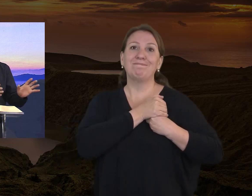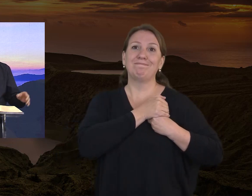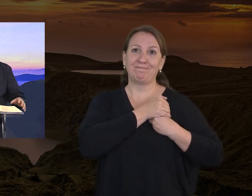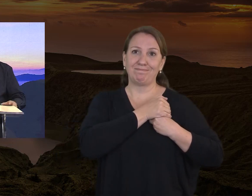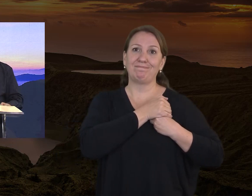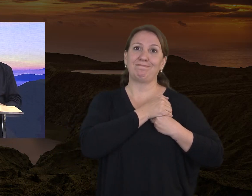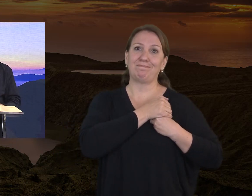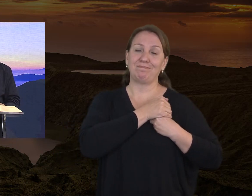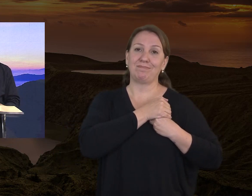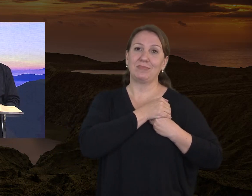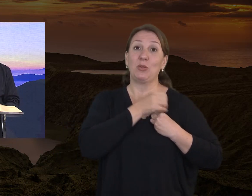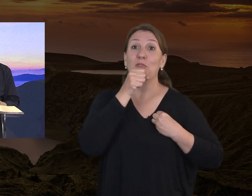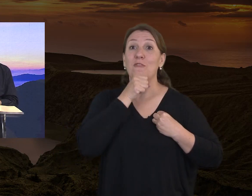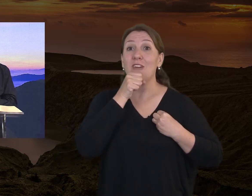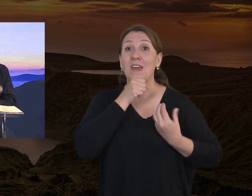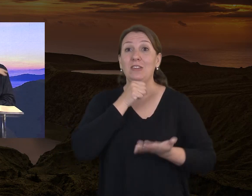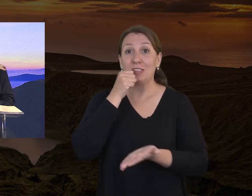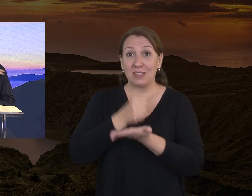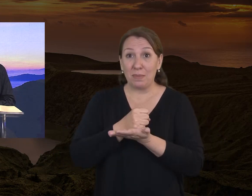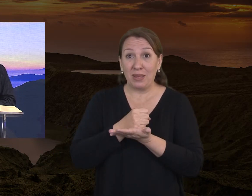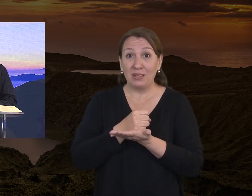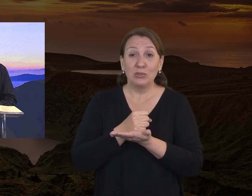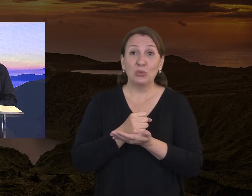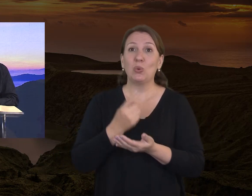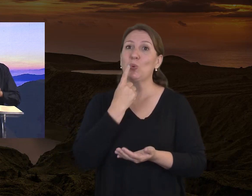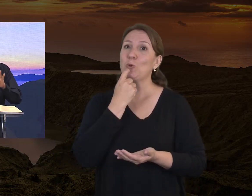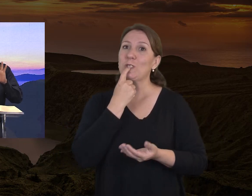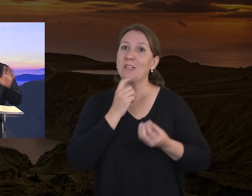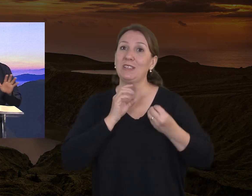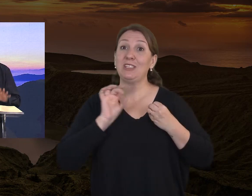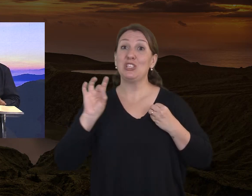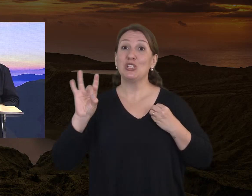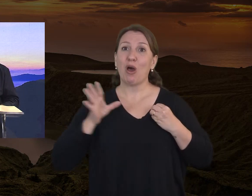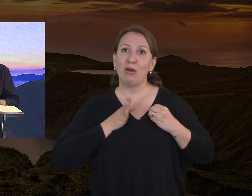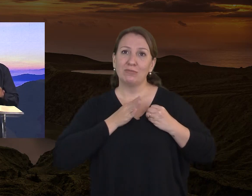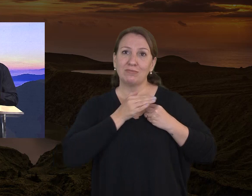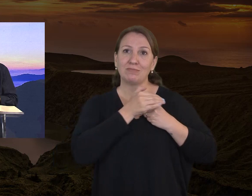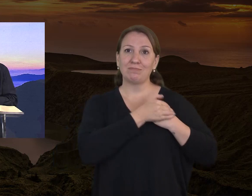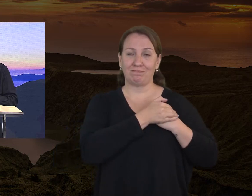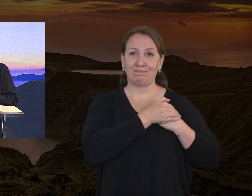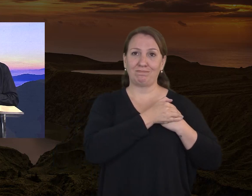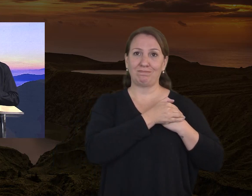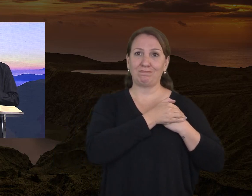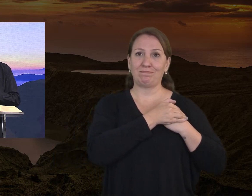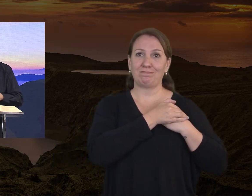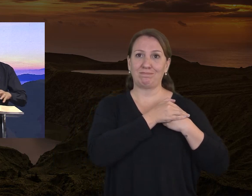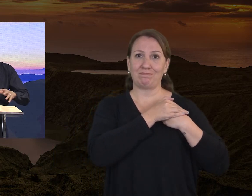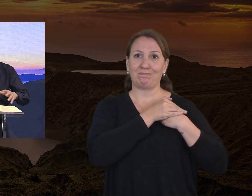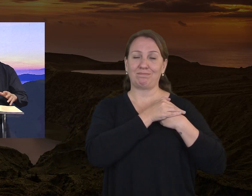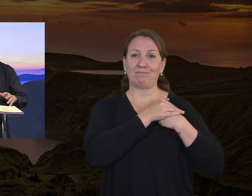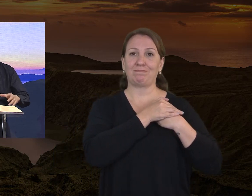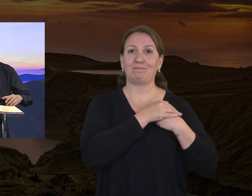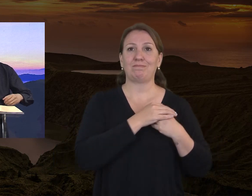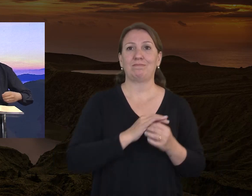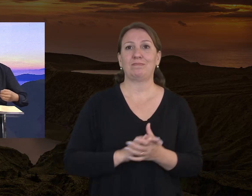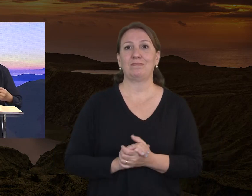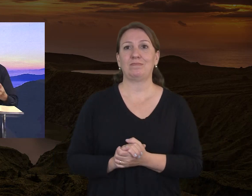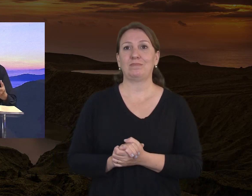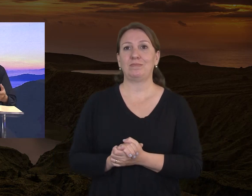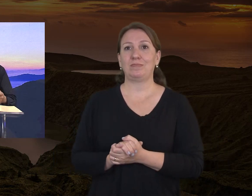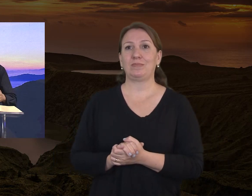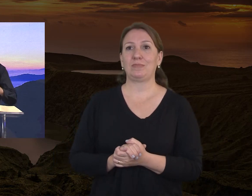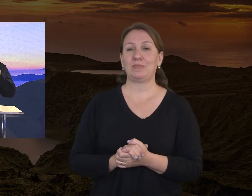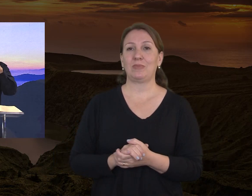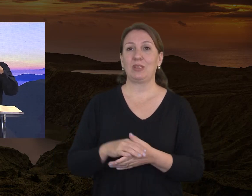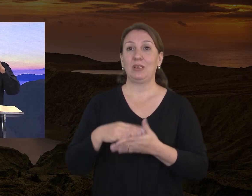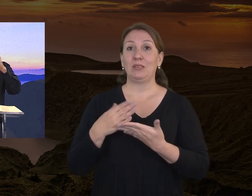os pecados. Ele é o Cordeiro de Deus que tira os pecados, tira o pecado do mundo. Portanto, graças a Deus, a reconciliação começa por